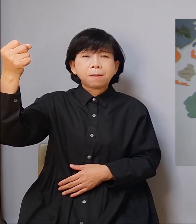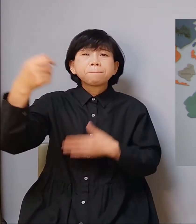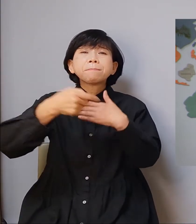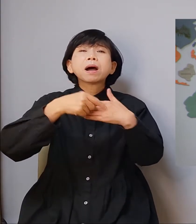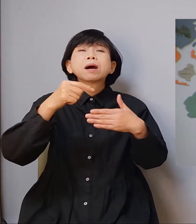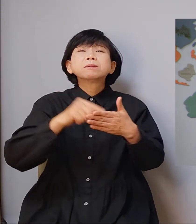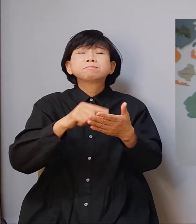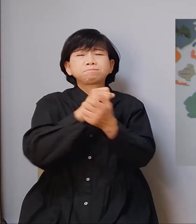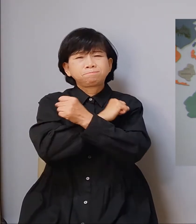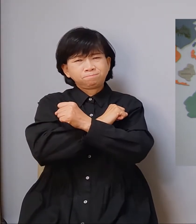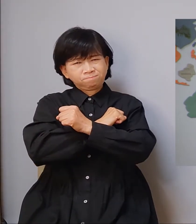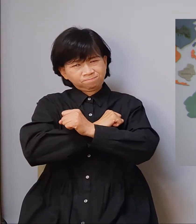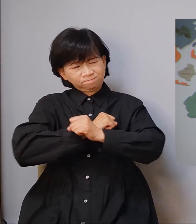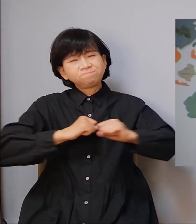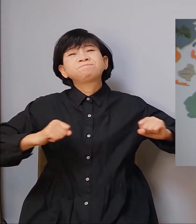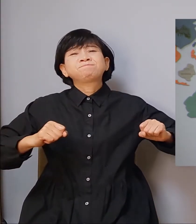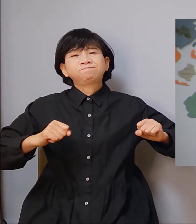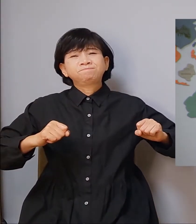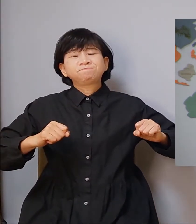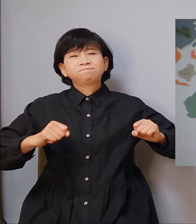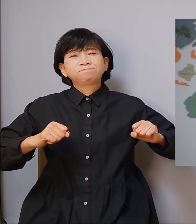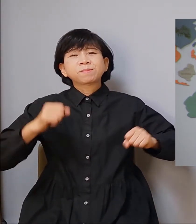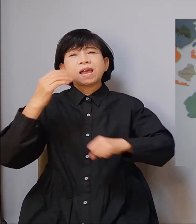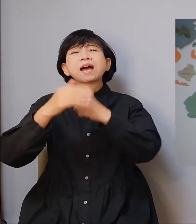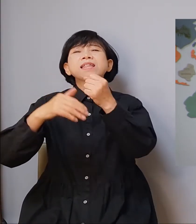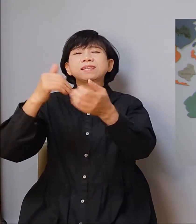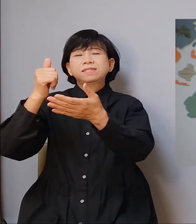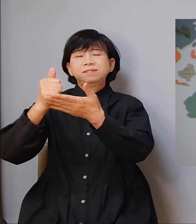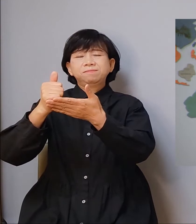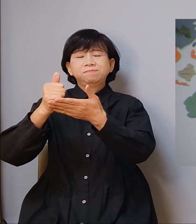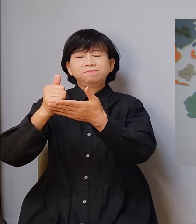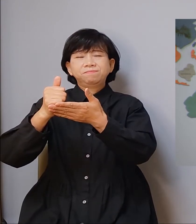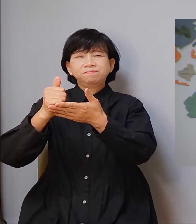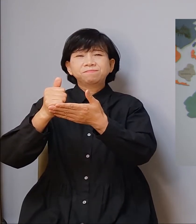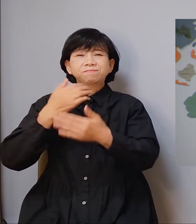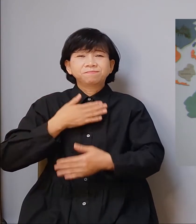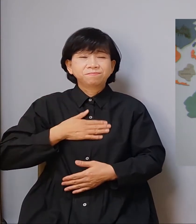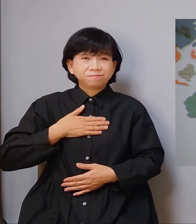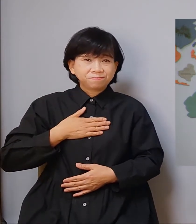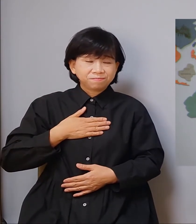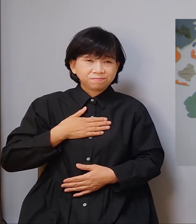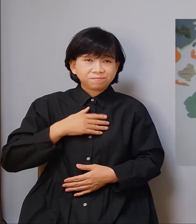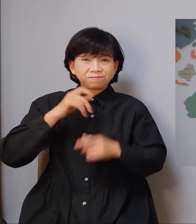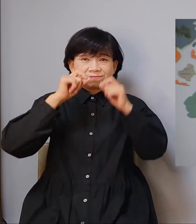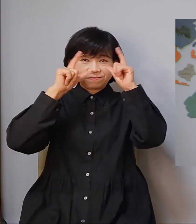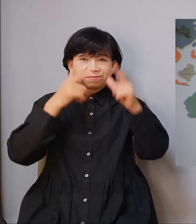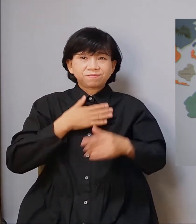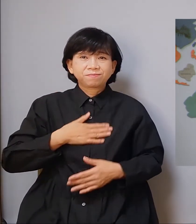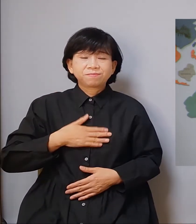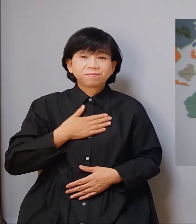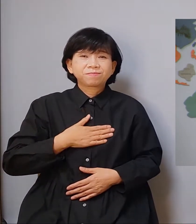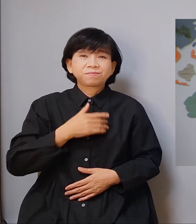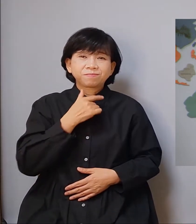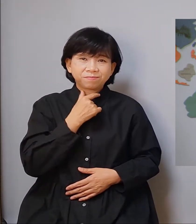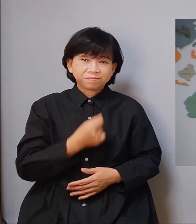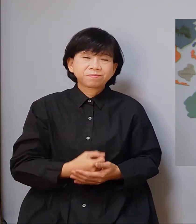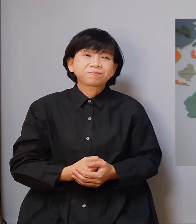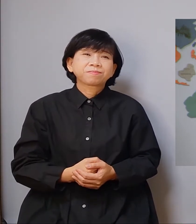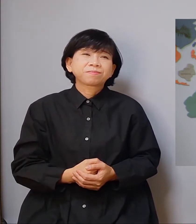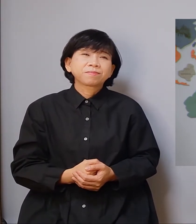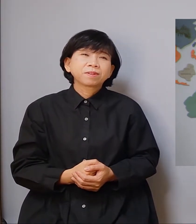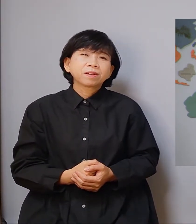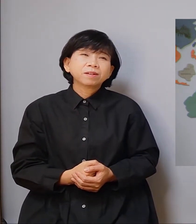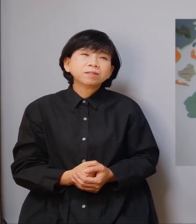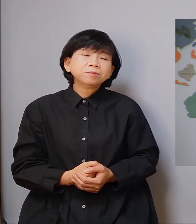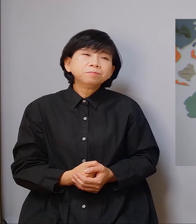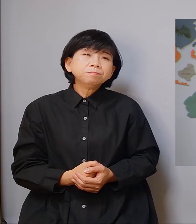크고 넓으신 분인 것을 저와 여러분들이 깨닫기를 바랍니다. 뜨거운 다리미가요 주름진